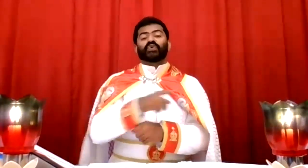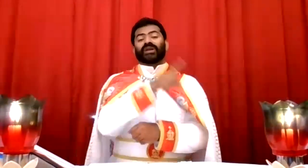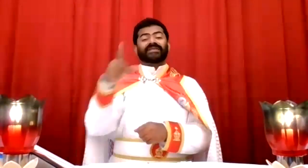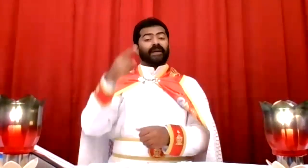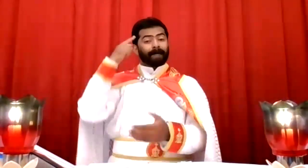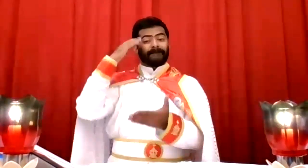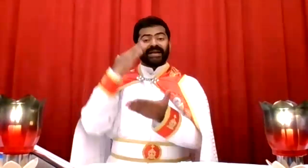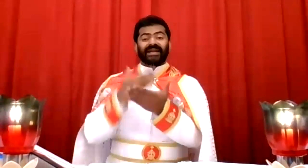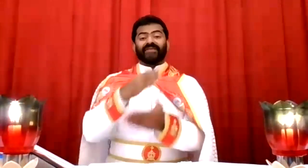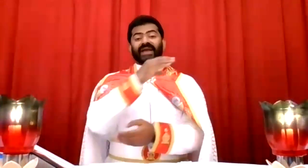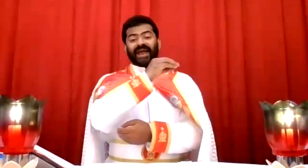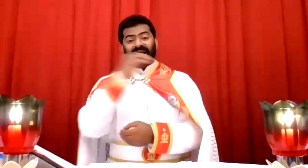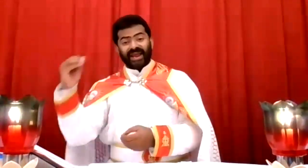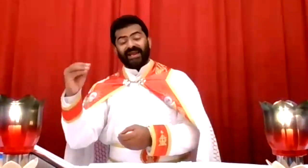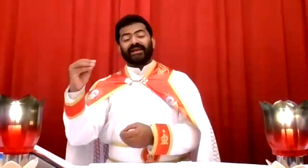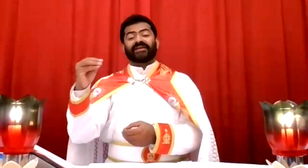so let's